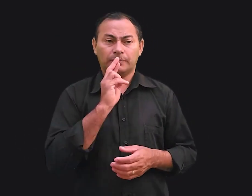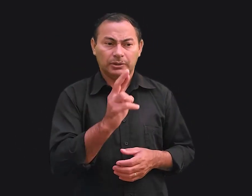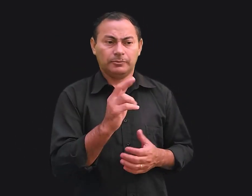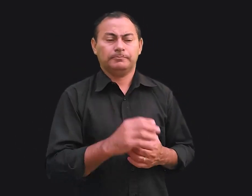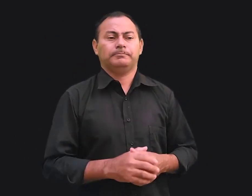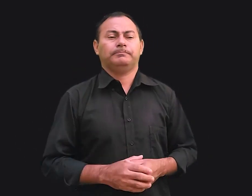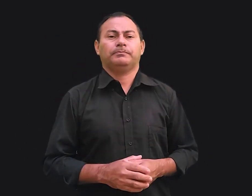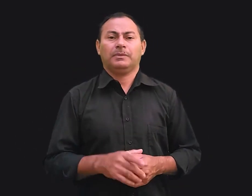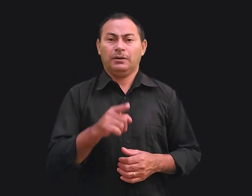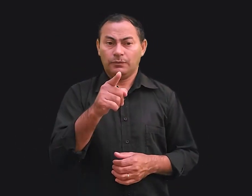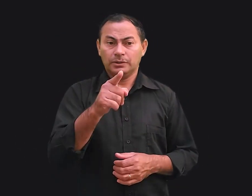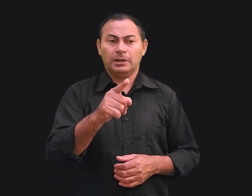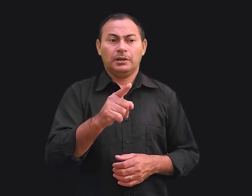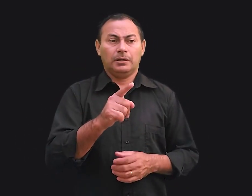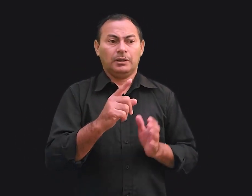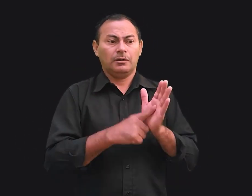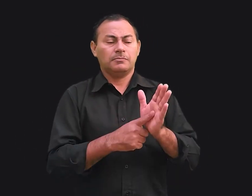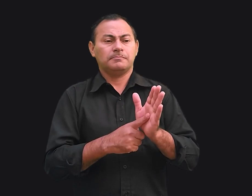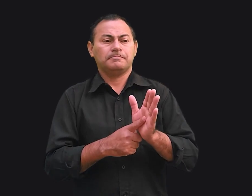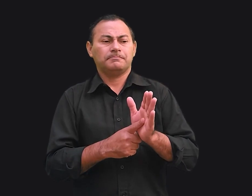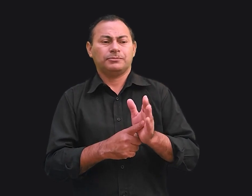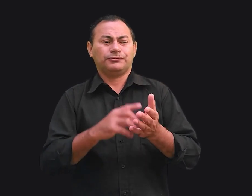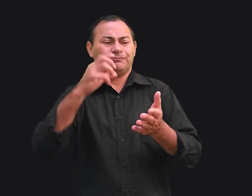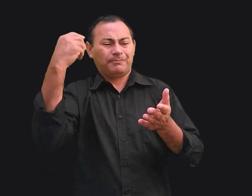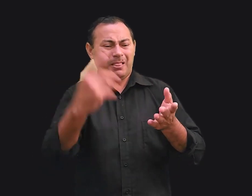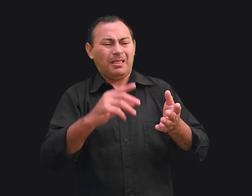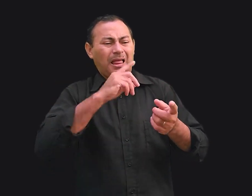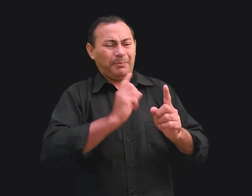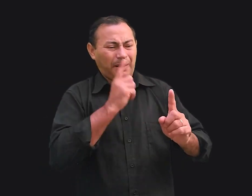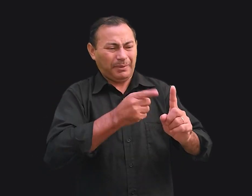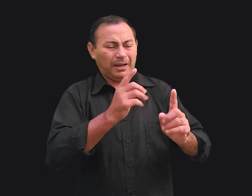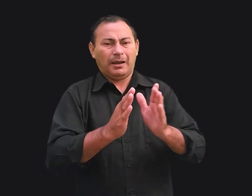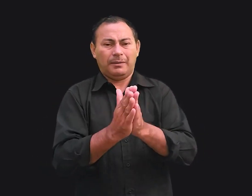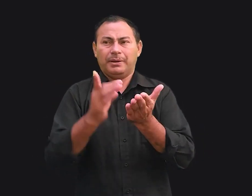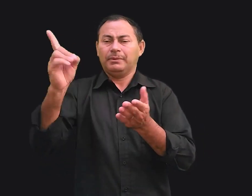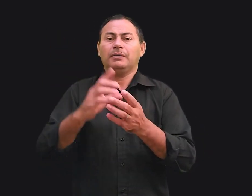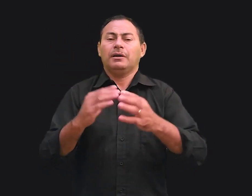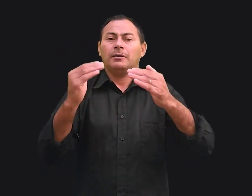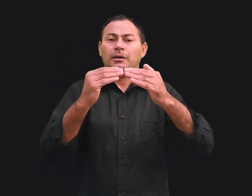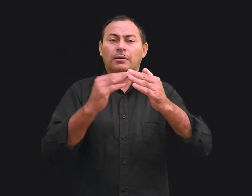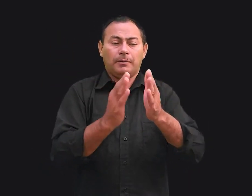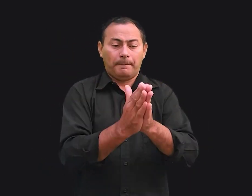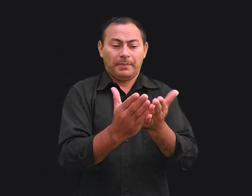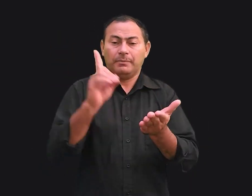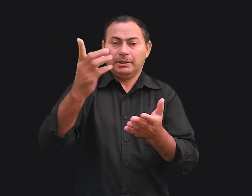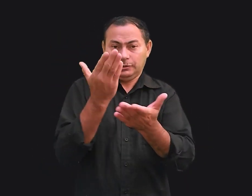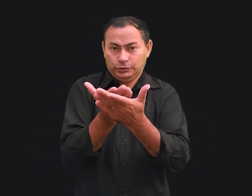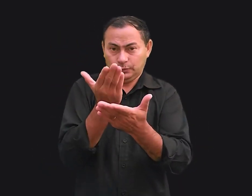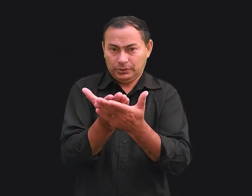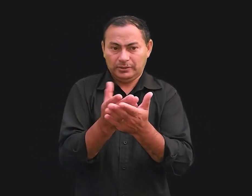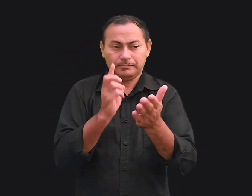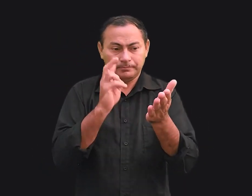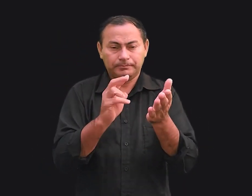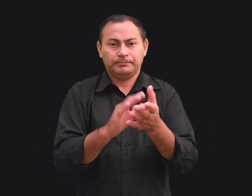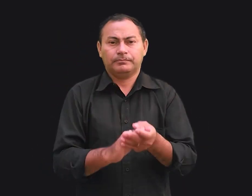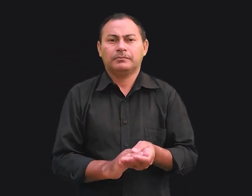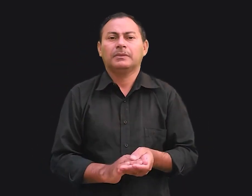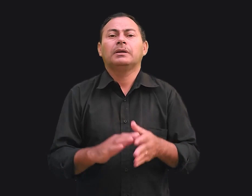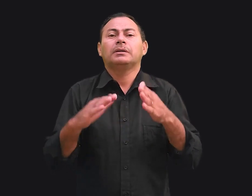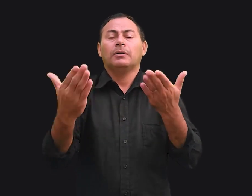respondeu, você é um espancador da Bíblia. Pegue sua concordância bíblica e estude isso. Então